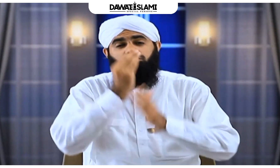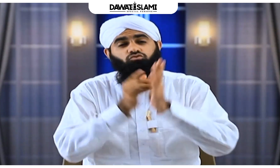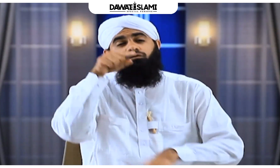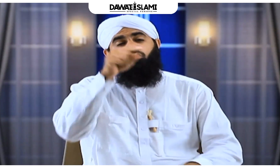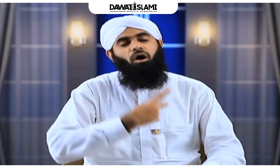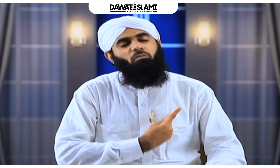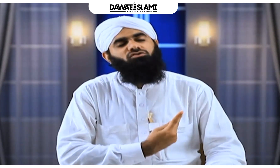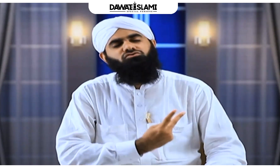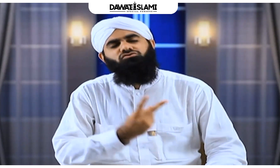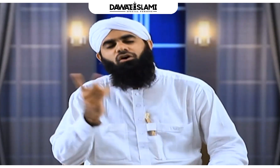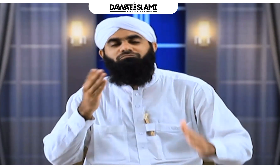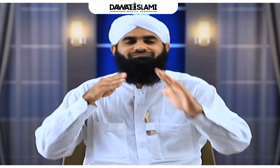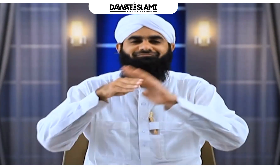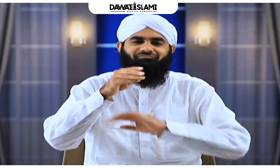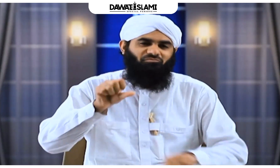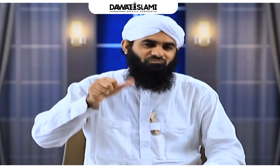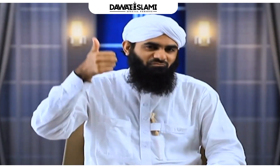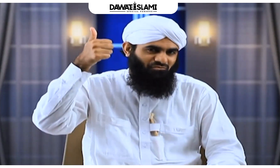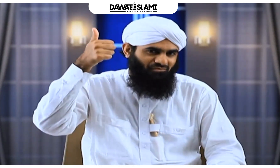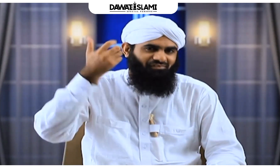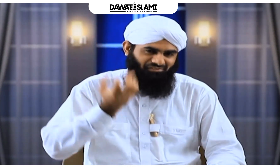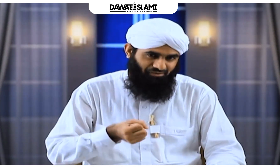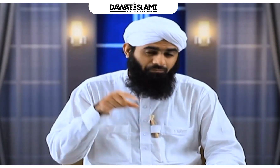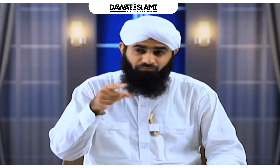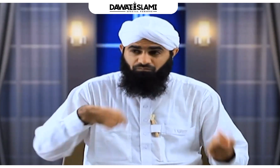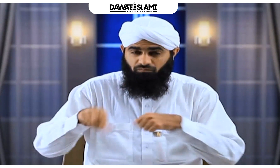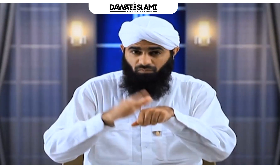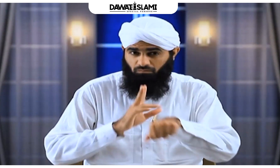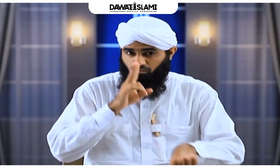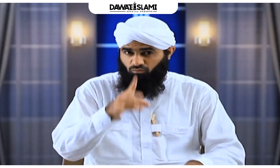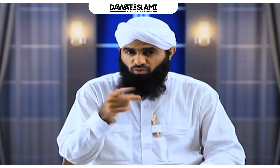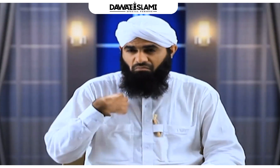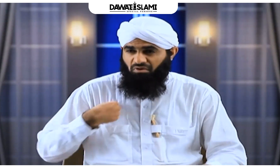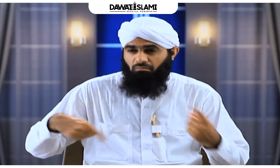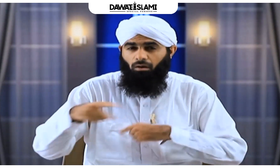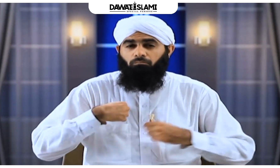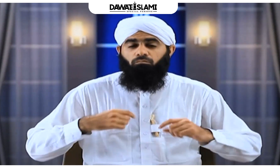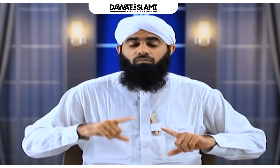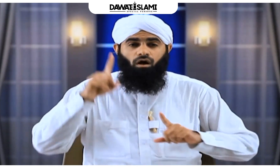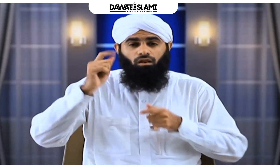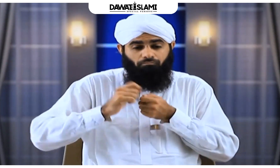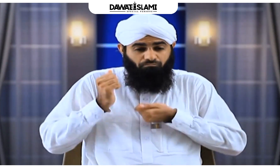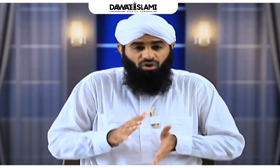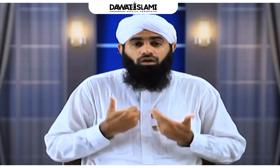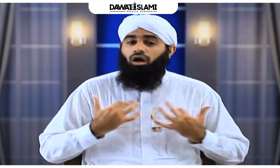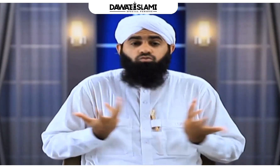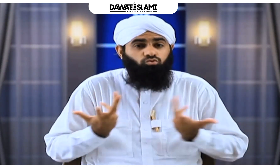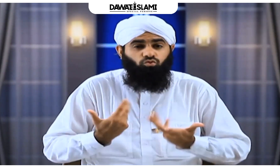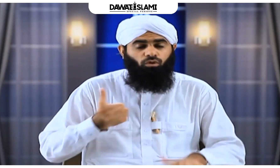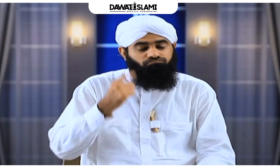از جلد پہنچ جائیں۔ لہٰذا ہمیں اپنی مقصد حیات کو مد نظر رکھنا